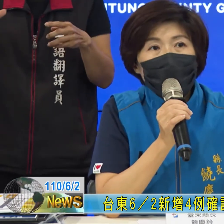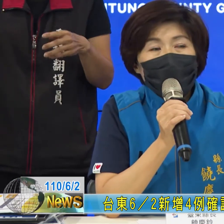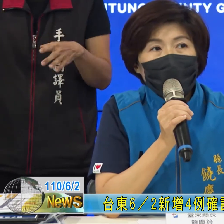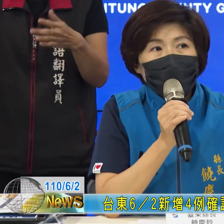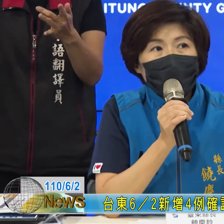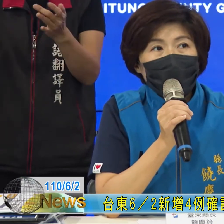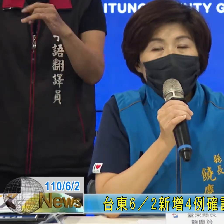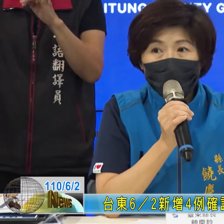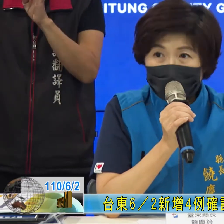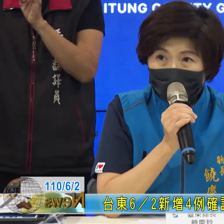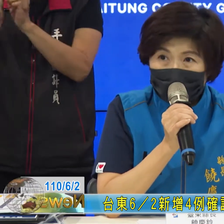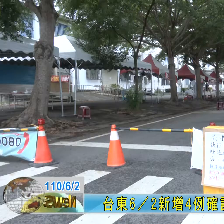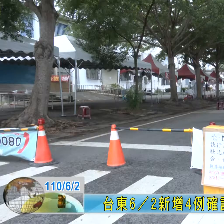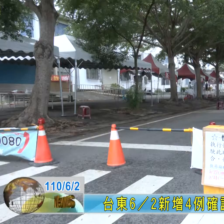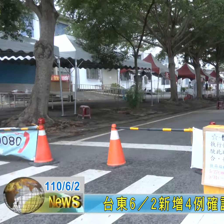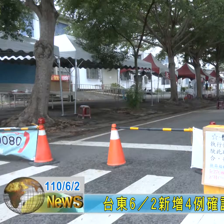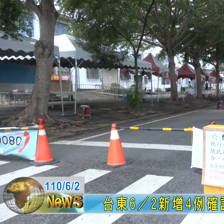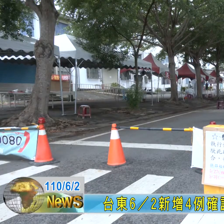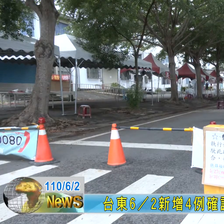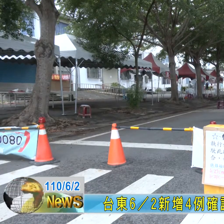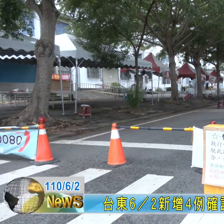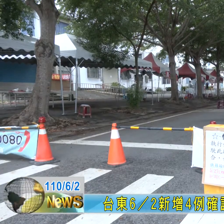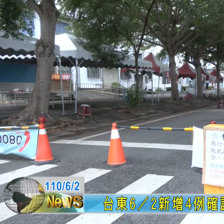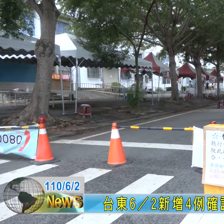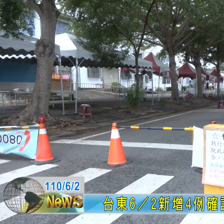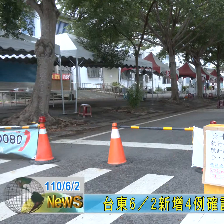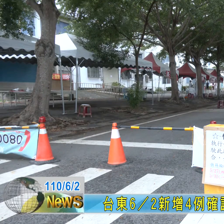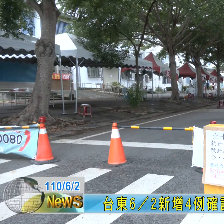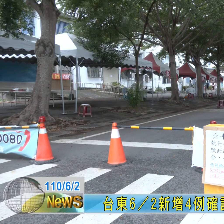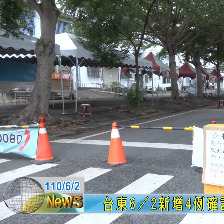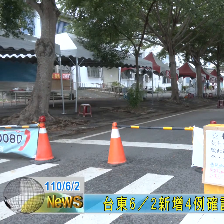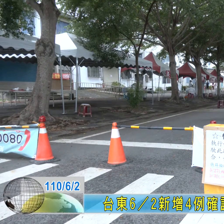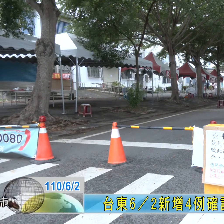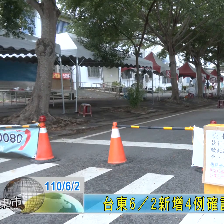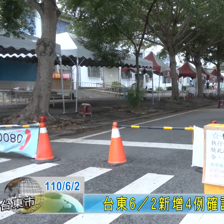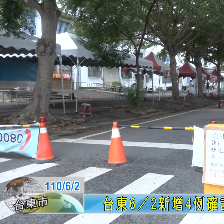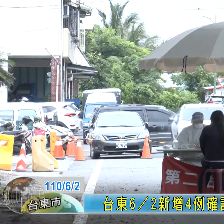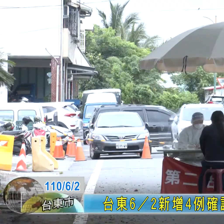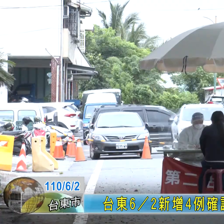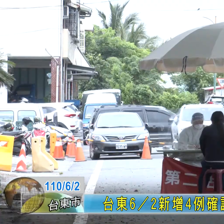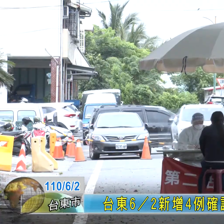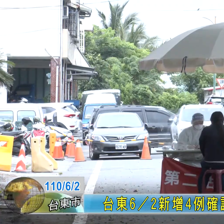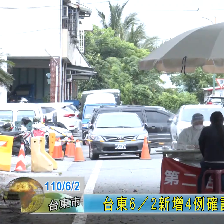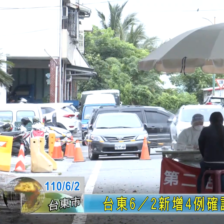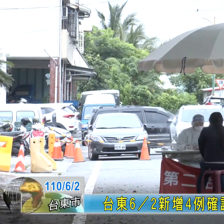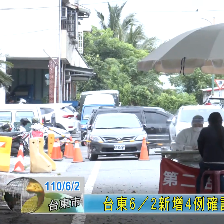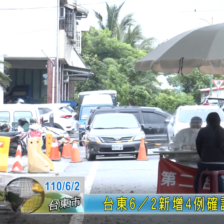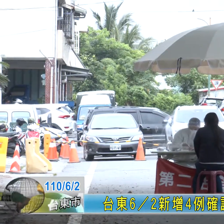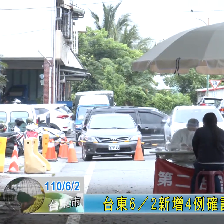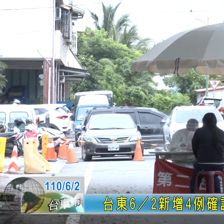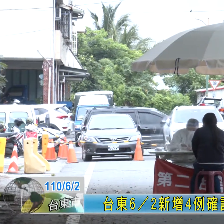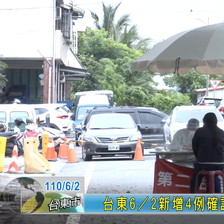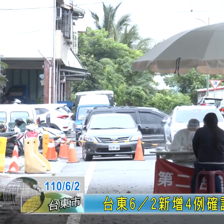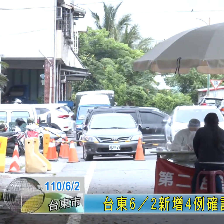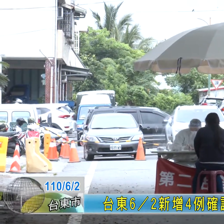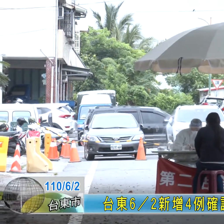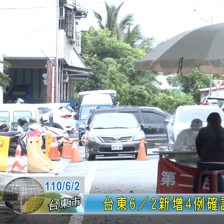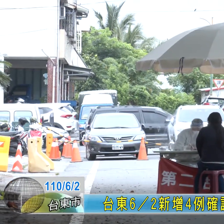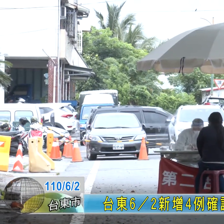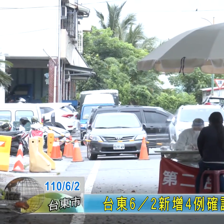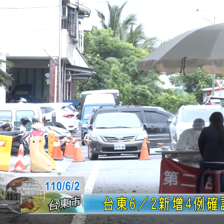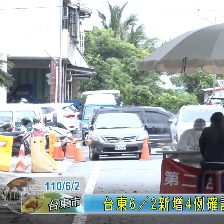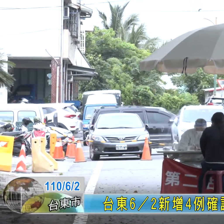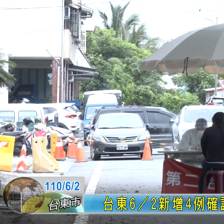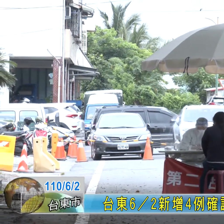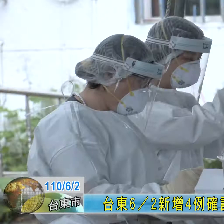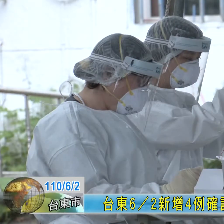诊个案，但县长饶庆麟在记者会中宣布了一项好消息，目前针对太麻里和金峰两个热区的普筛已经